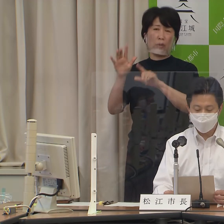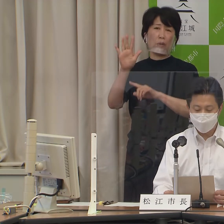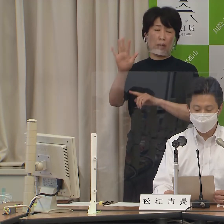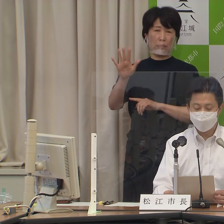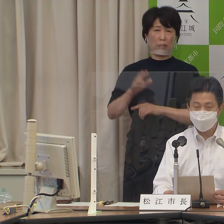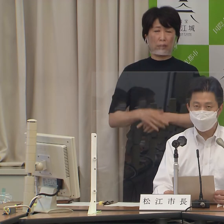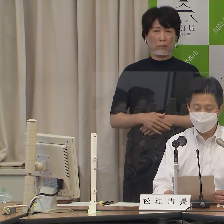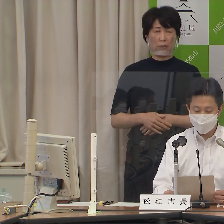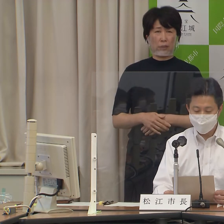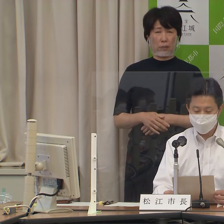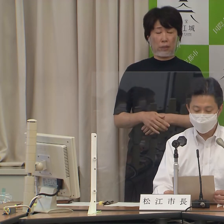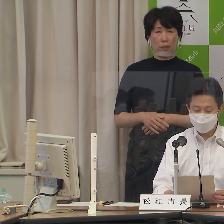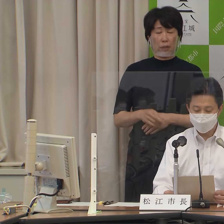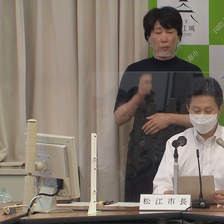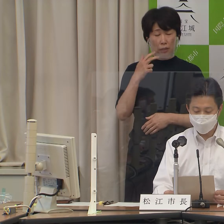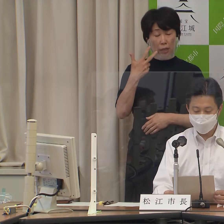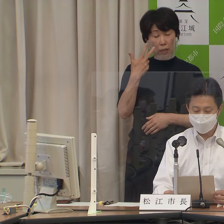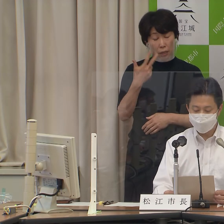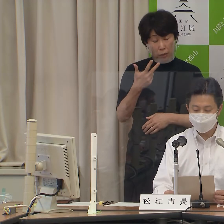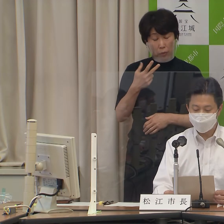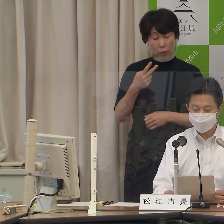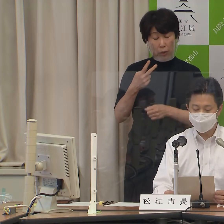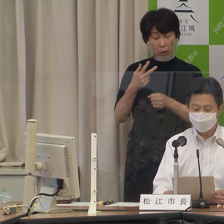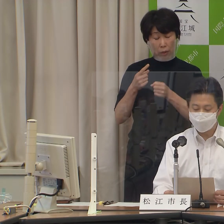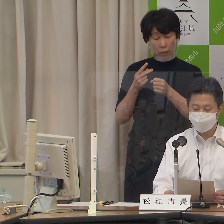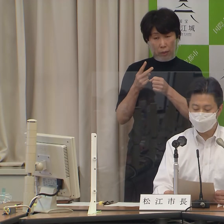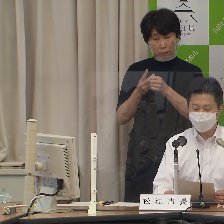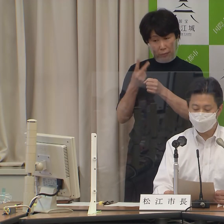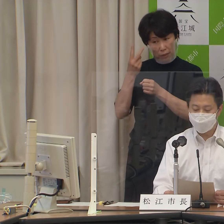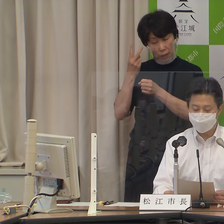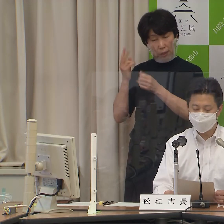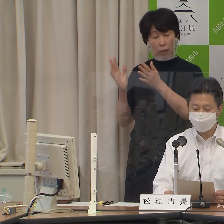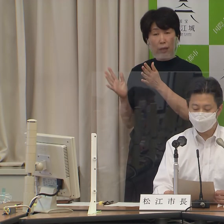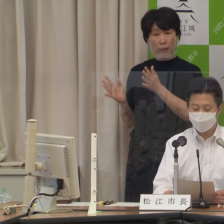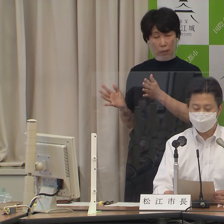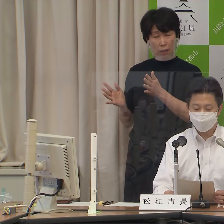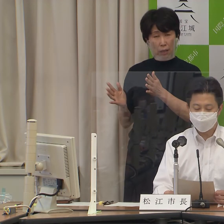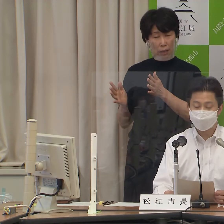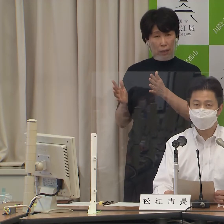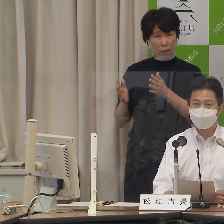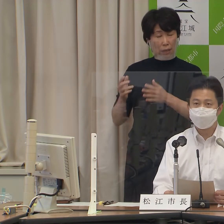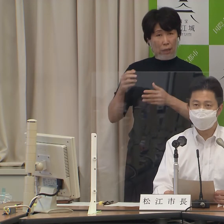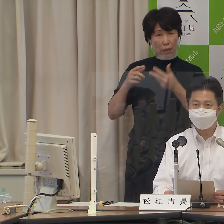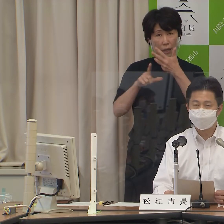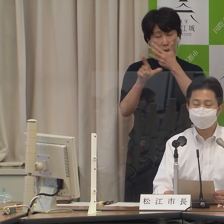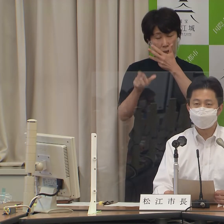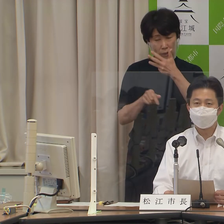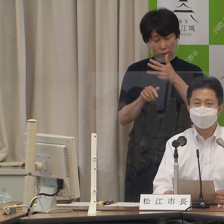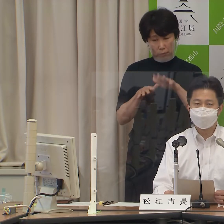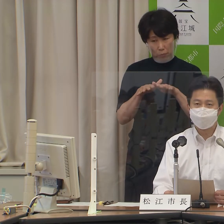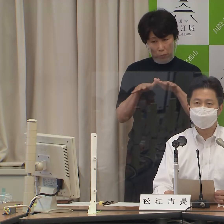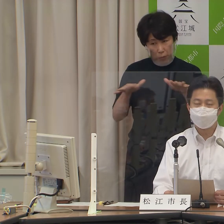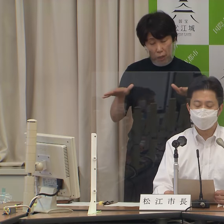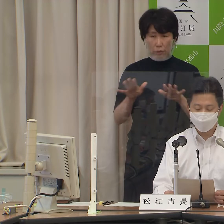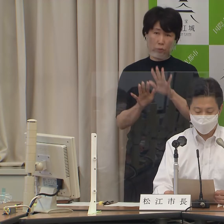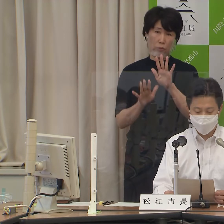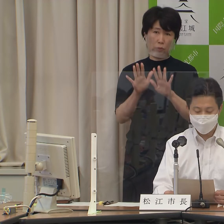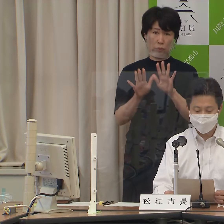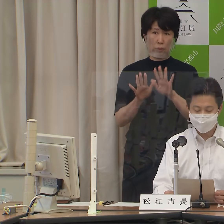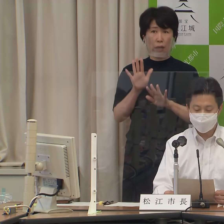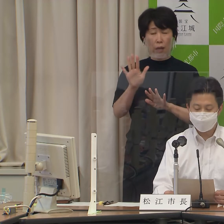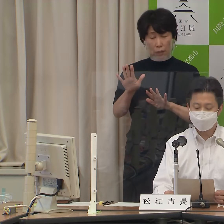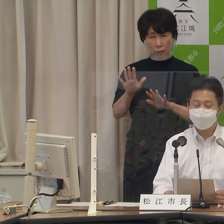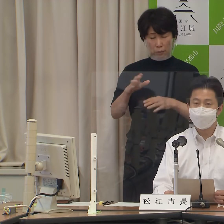去2年において8月に感染が拡大する傾向が見られることなどを前提として、危機感を持